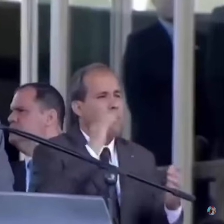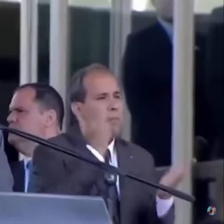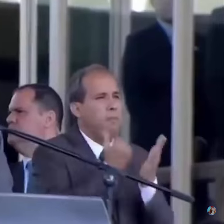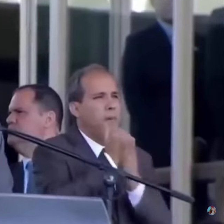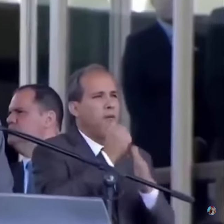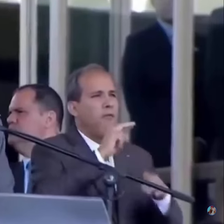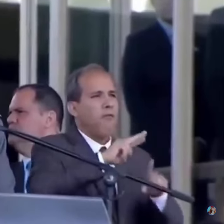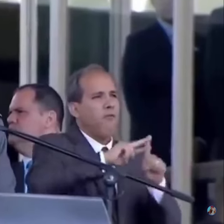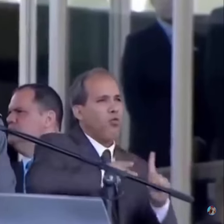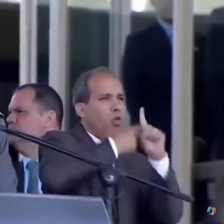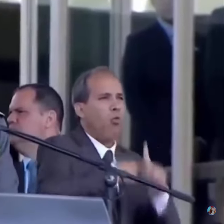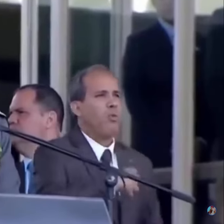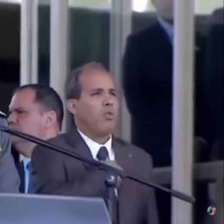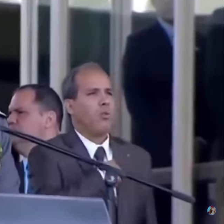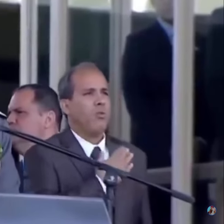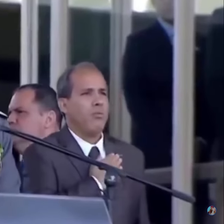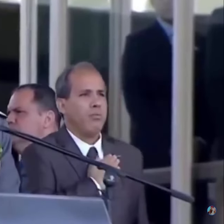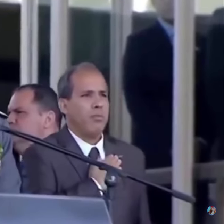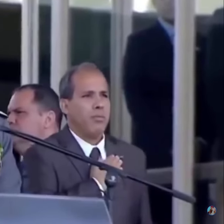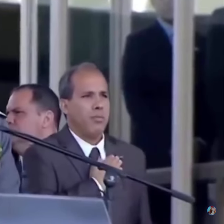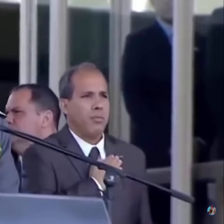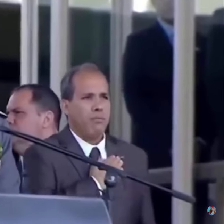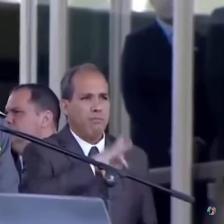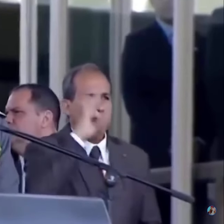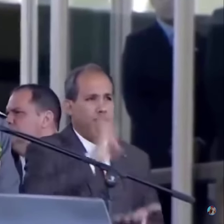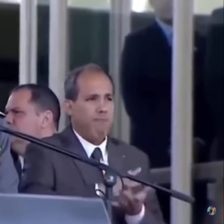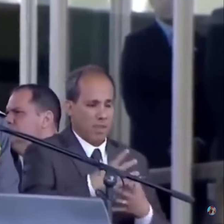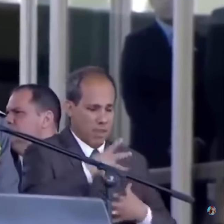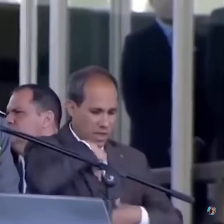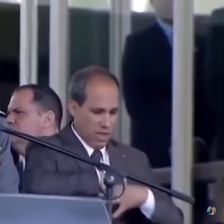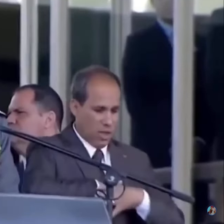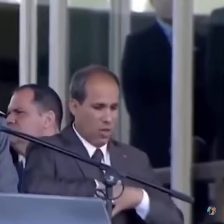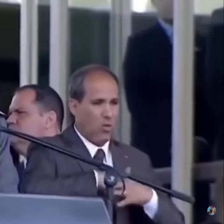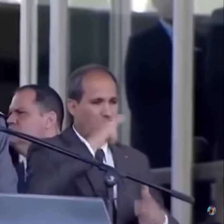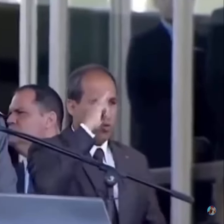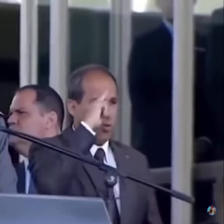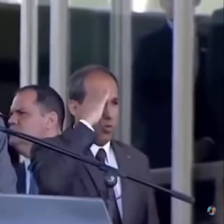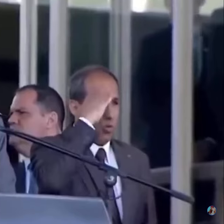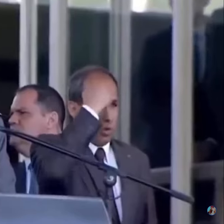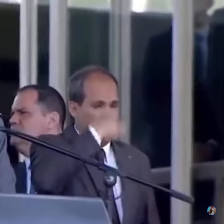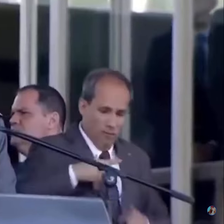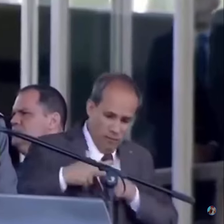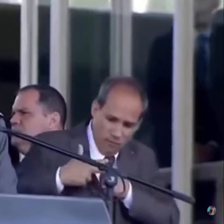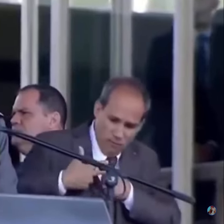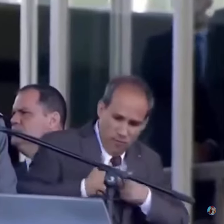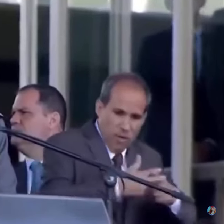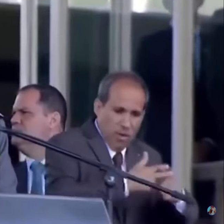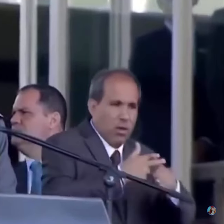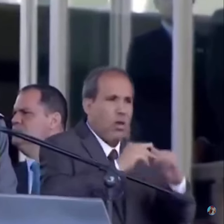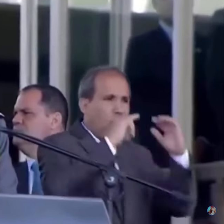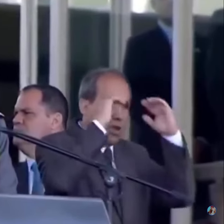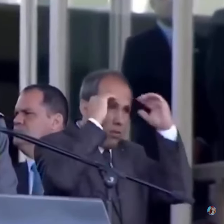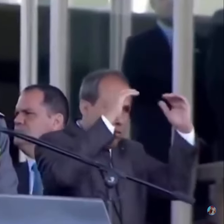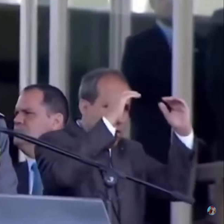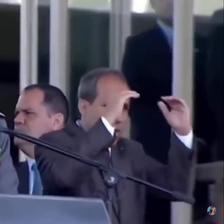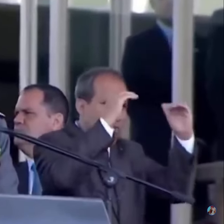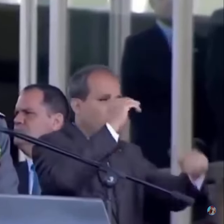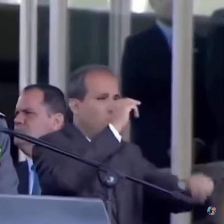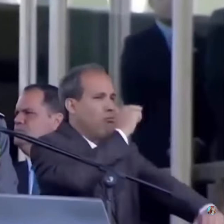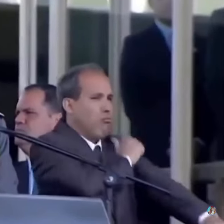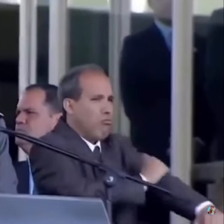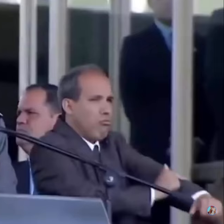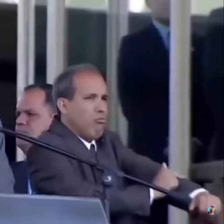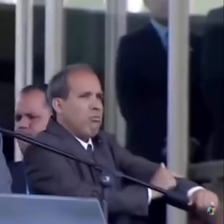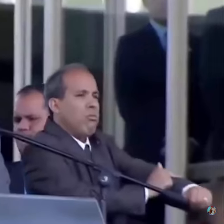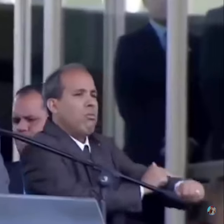patriotismo. O apanágio do verdadeiro soldado, emoldurado pela hierarquia e disciplina, tem como pano